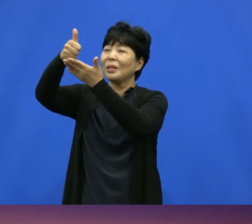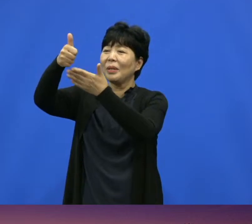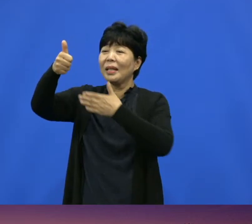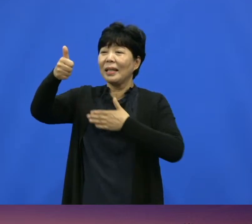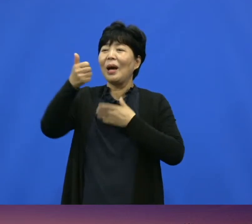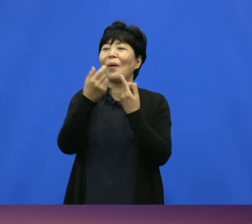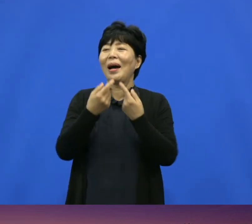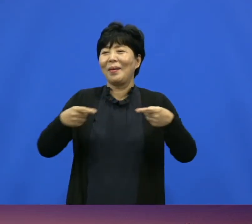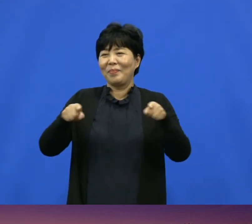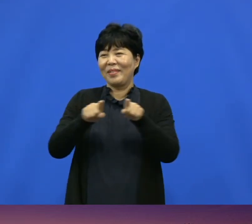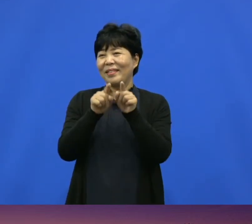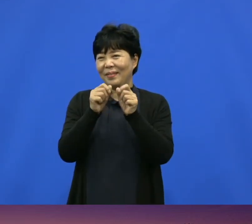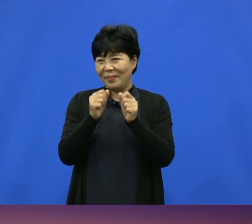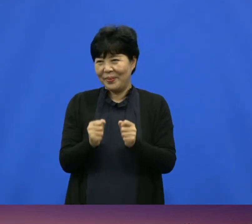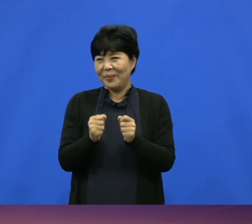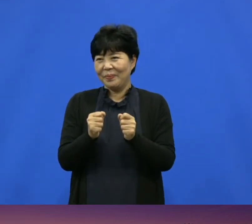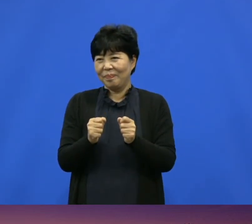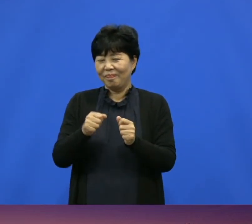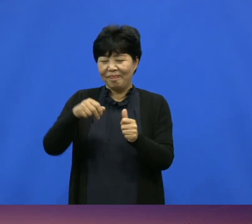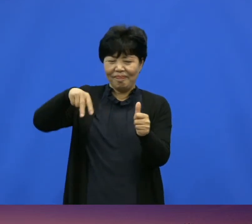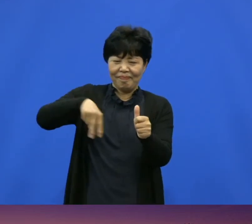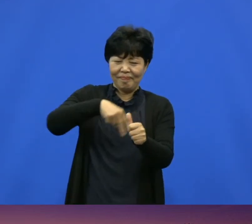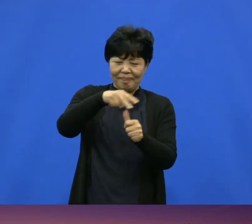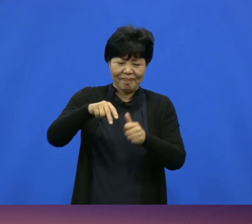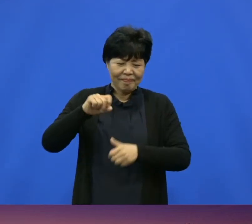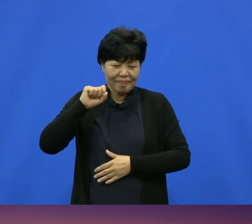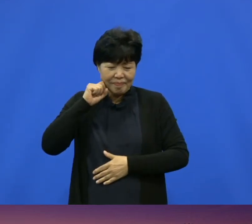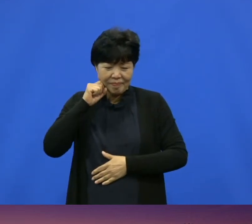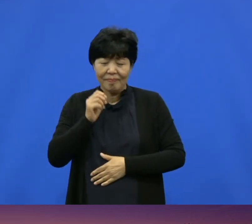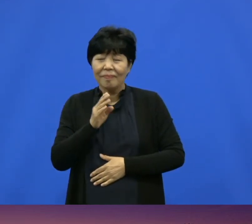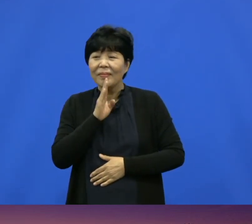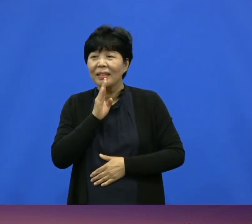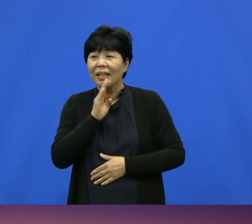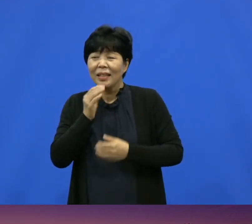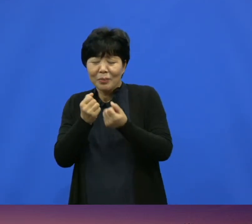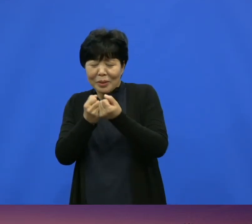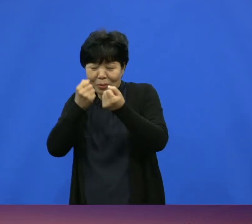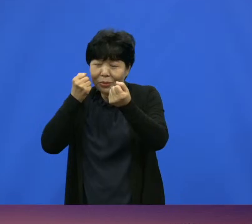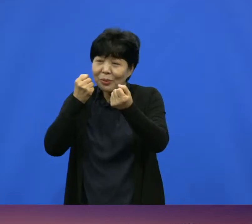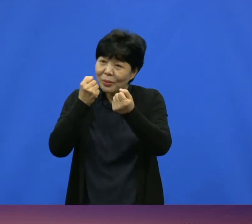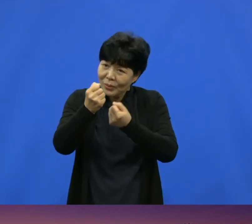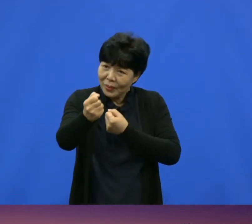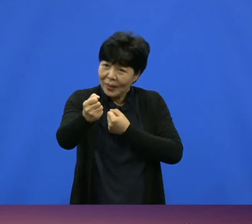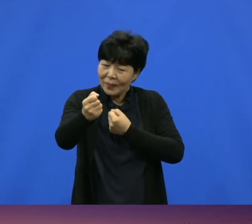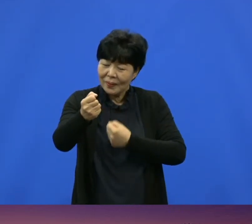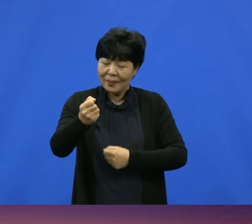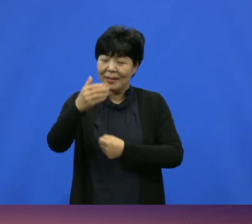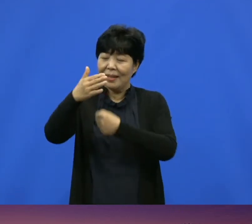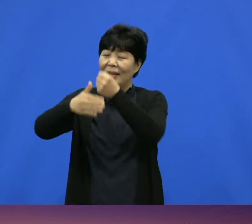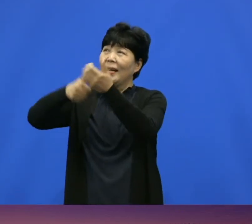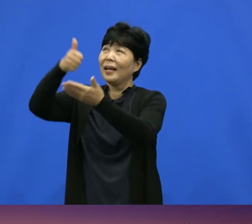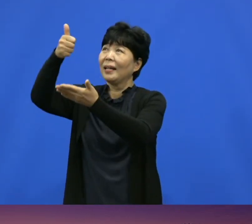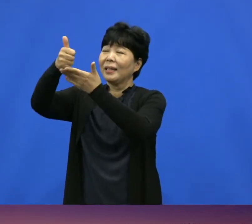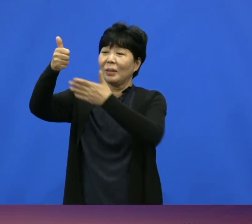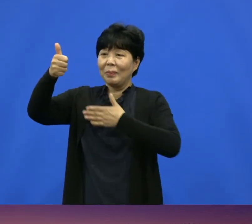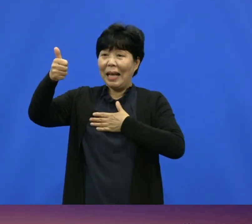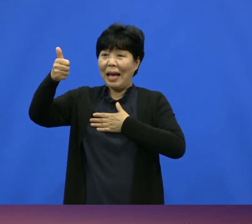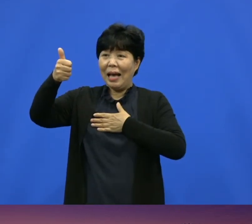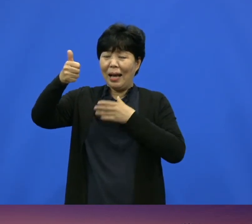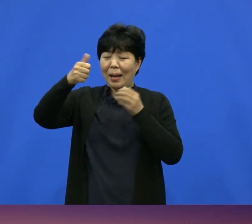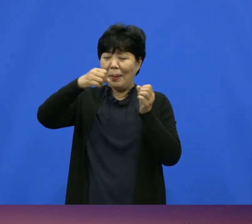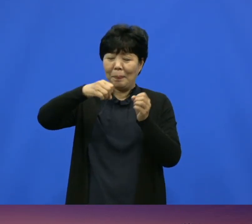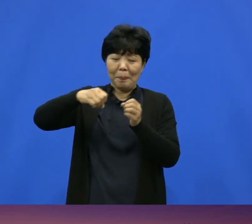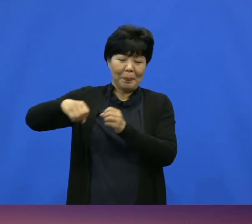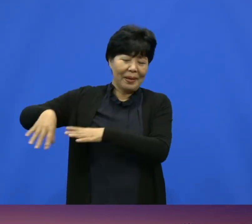거. 상황은 어렵지만 중요한 것은 무엇입니까? 그럼에도 불구하고 하나님이 나를 버리지 않으셨습니다